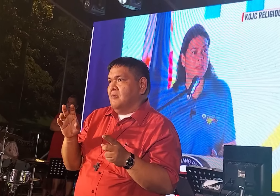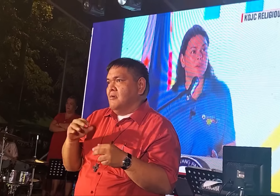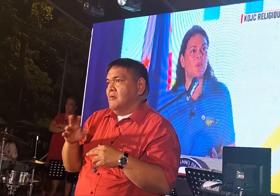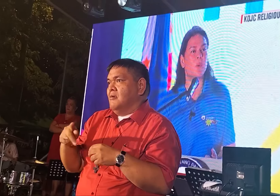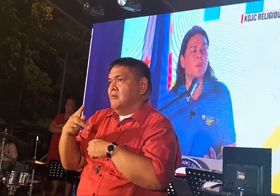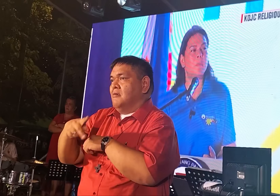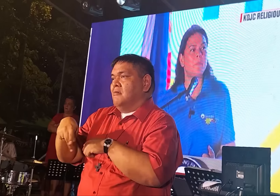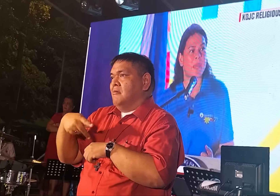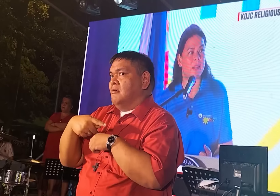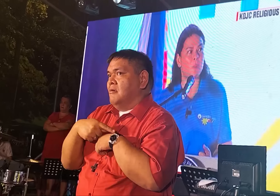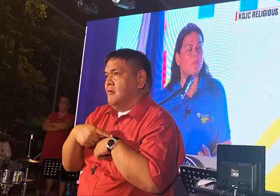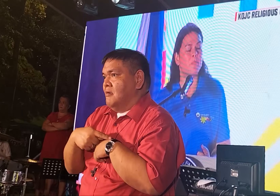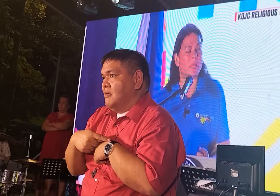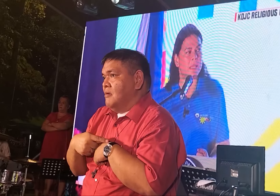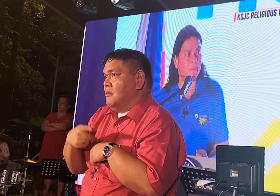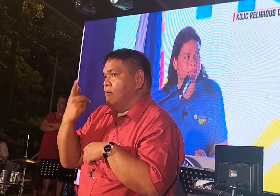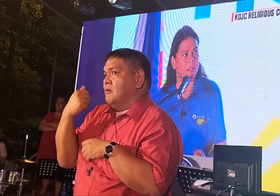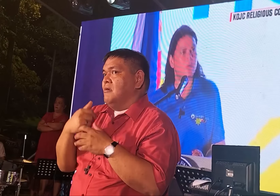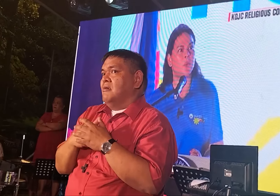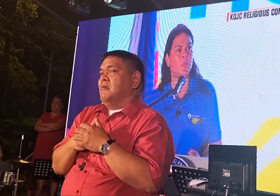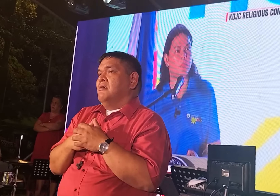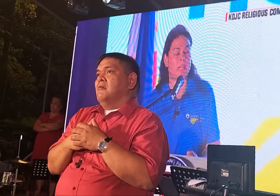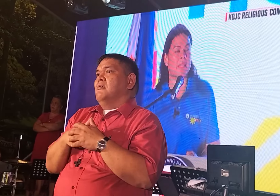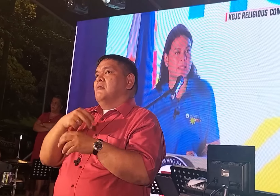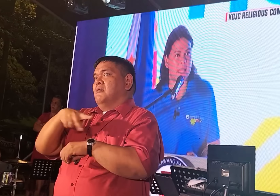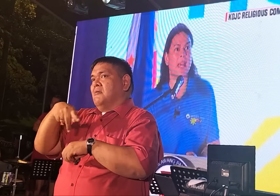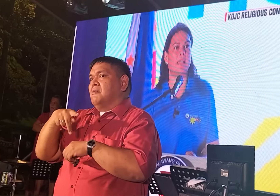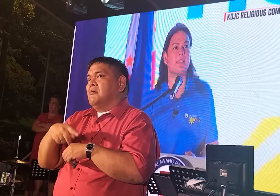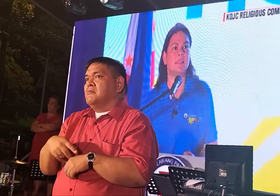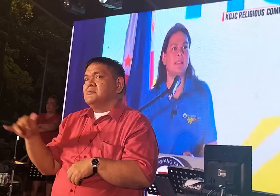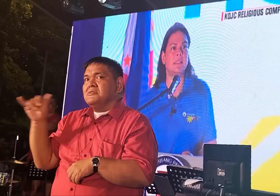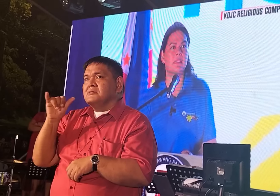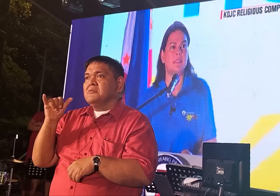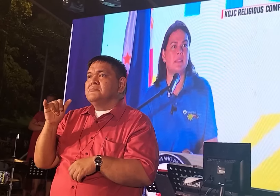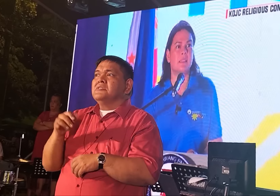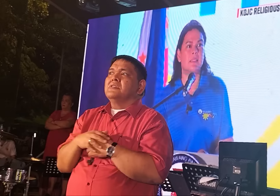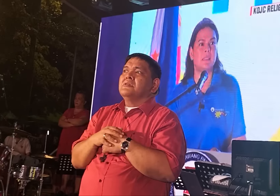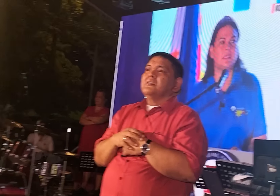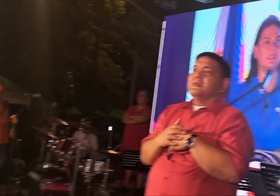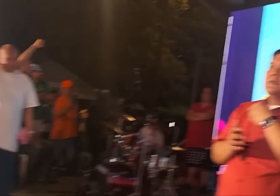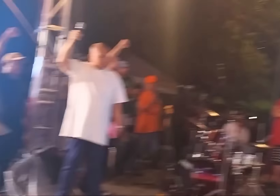ang Pilipino. Pero Pilipino pa rin sila.